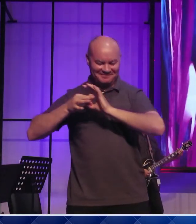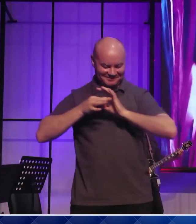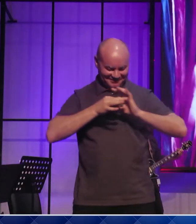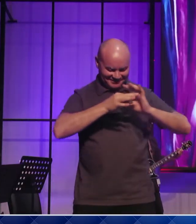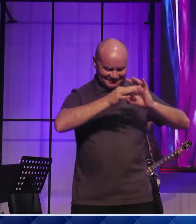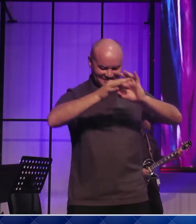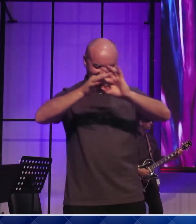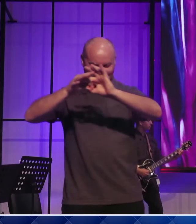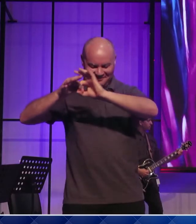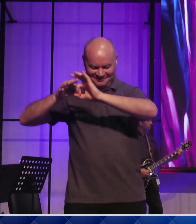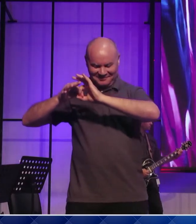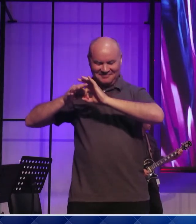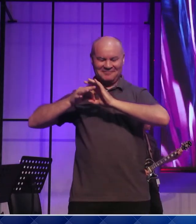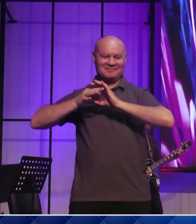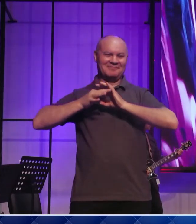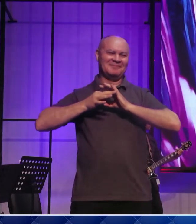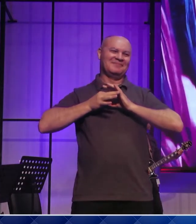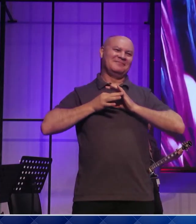querido irmão,